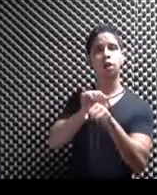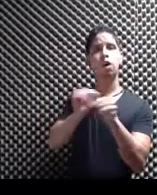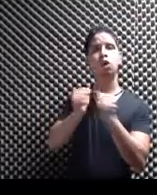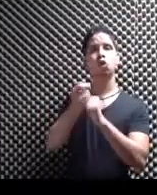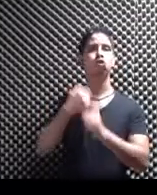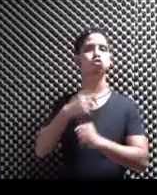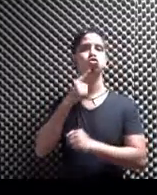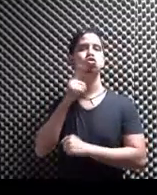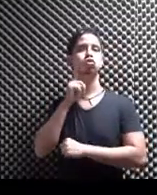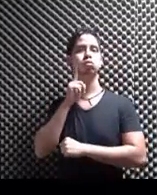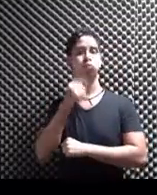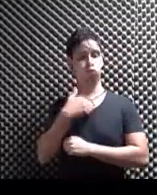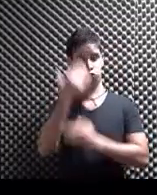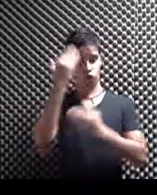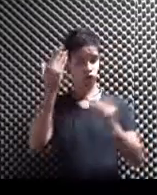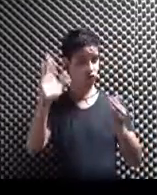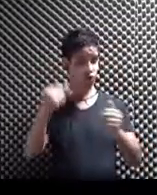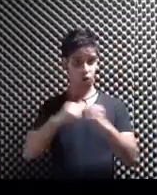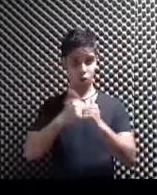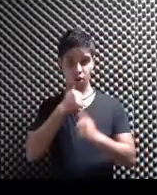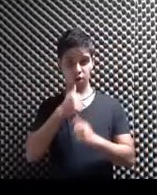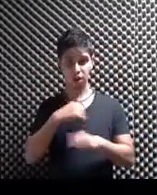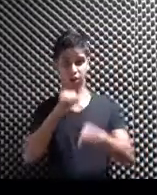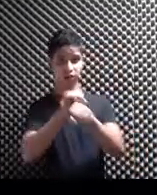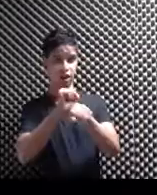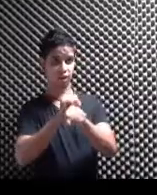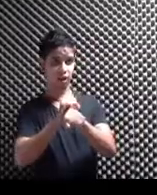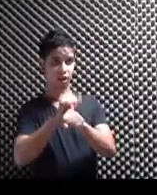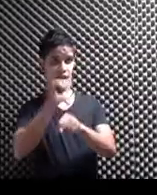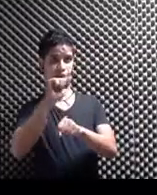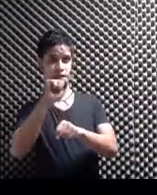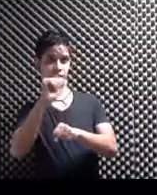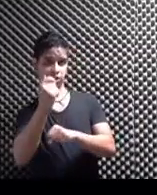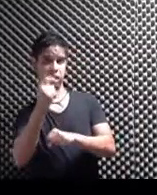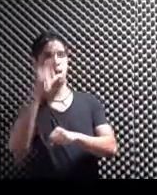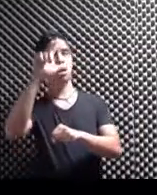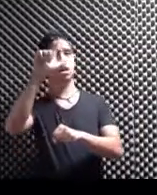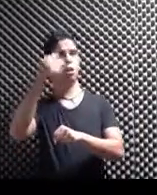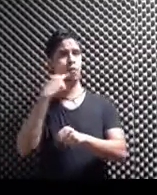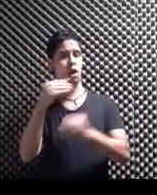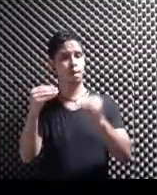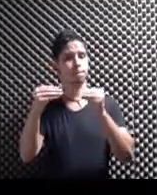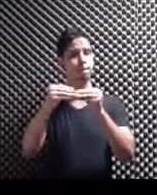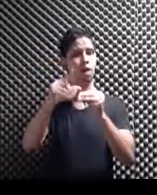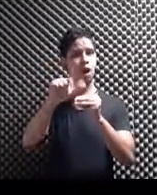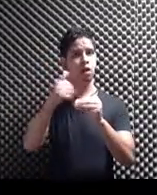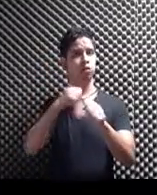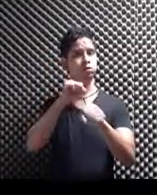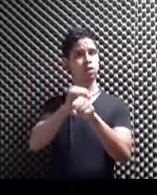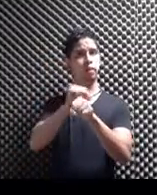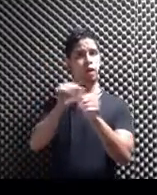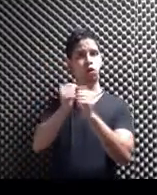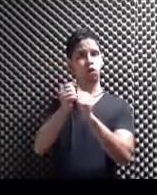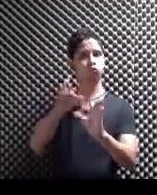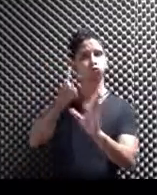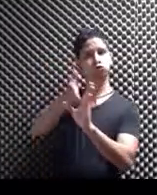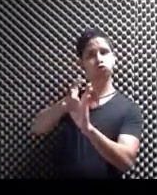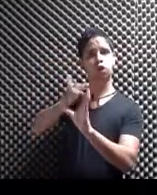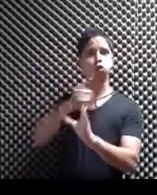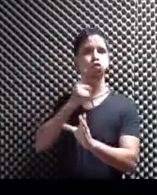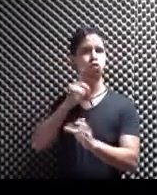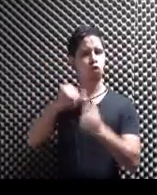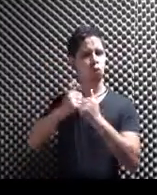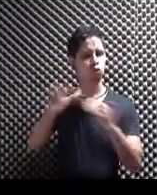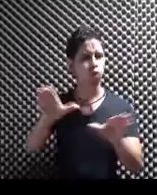privada con el tiento? Yo no tengo idea, pero eso se lo podemos hablar en otro momento. todos hablamos. Esa es harina de otra costa. Eso es correcto.